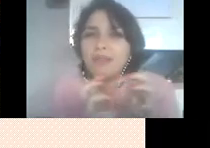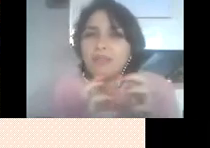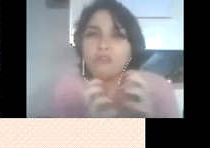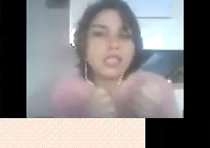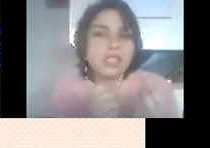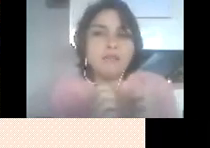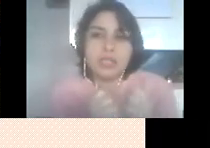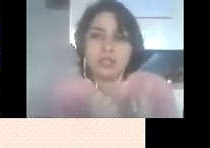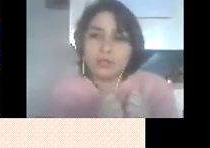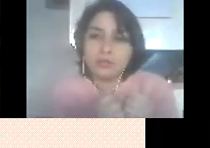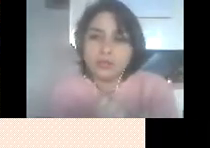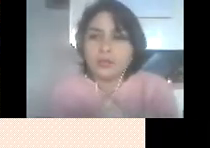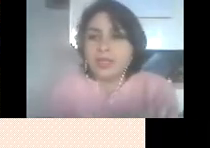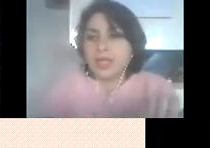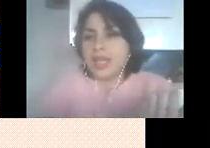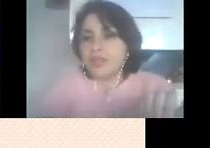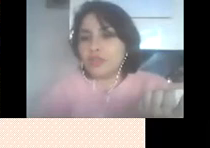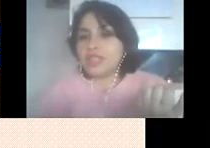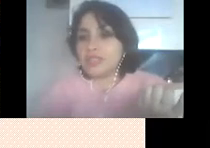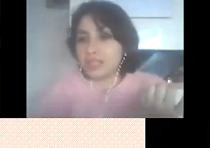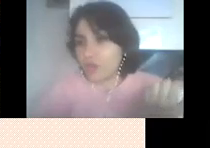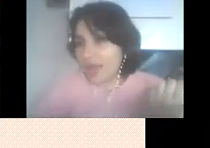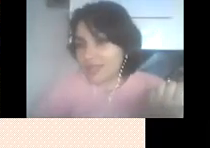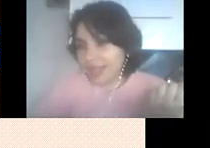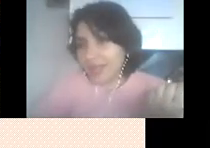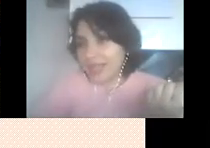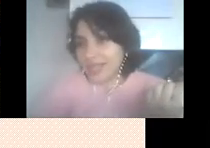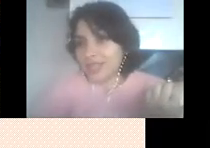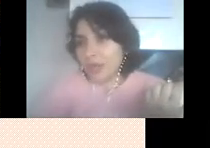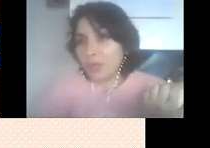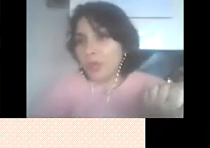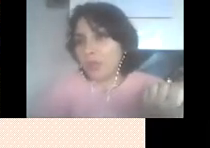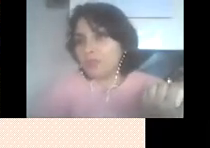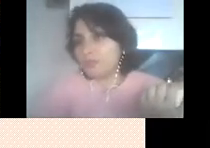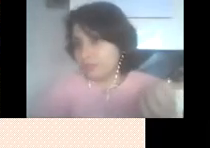algo plástico flexible, ¿cierto? Entonces, eso hace que se